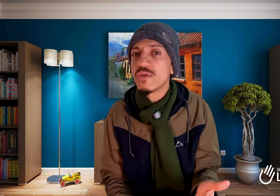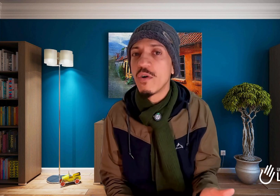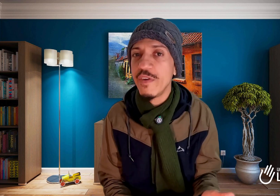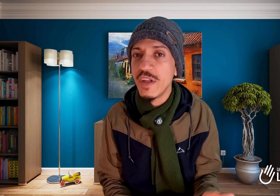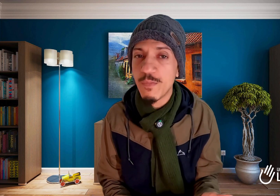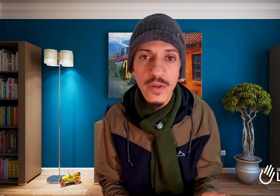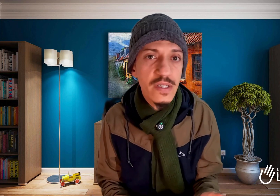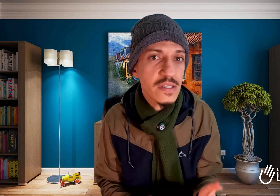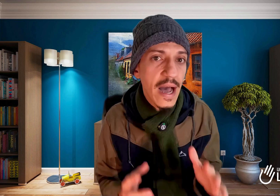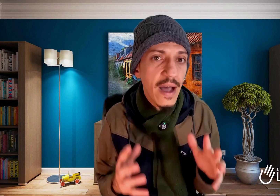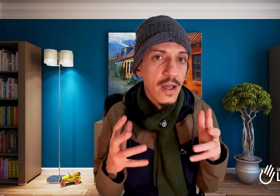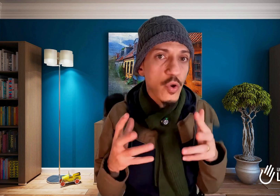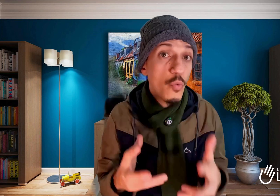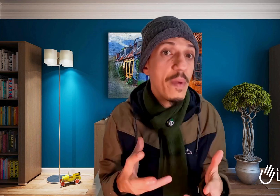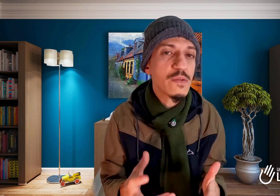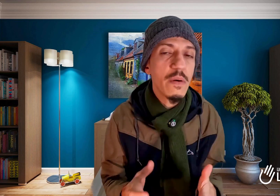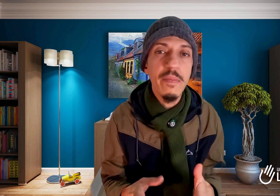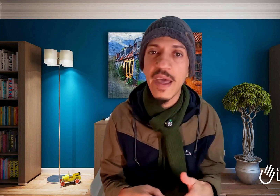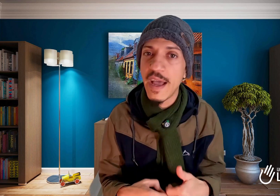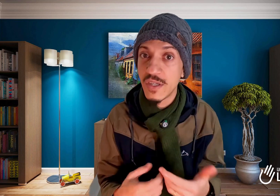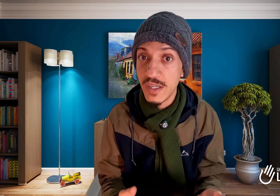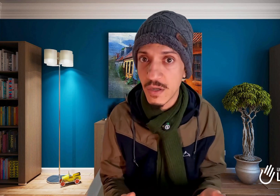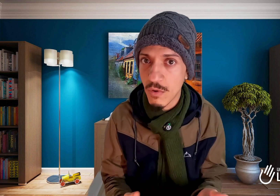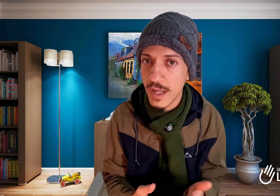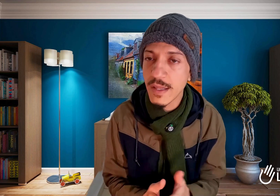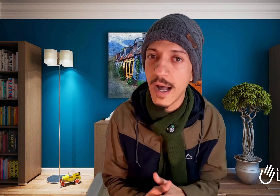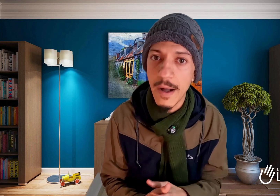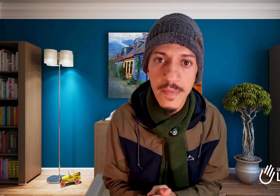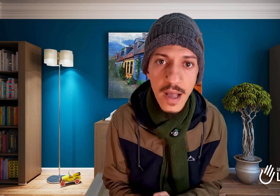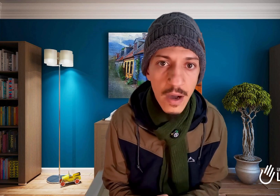ouvintes podem estar no mesmo ambiente e se conectar. Agora,